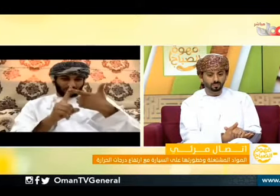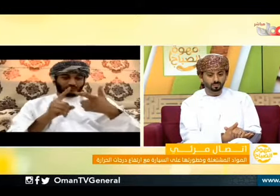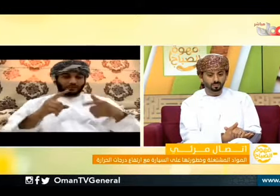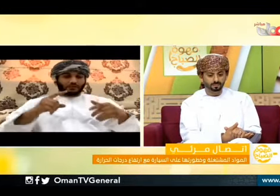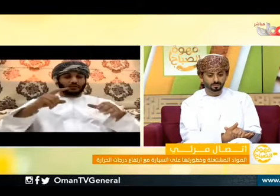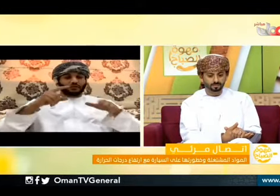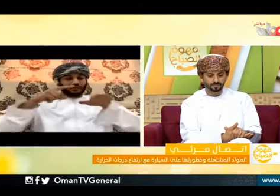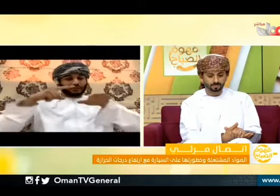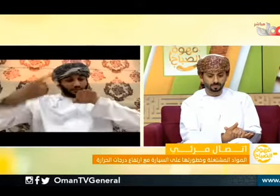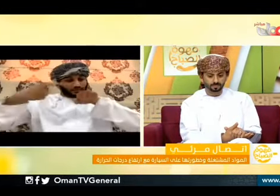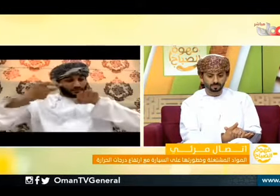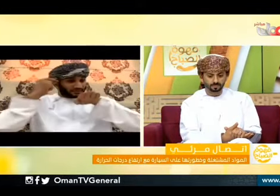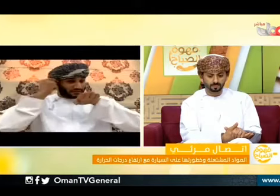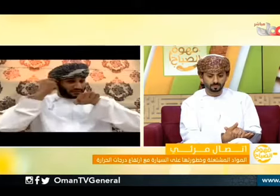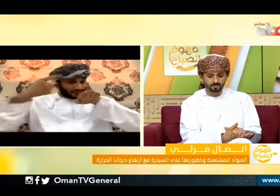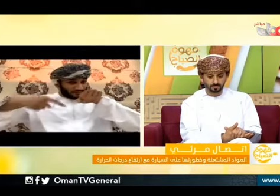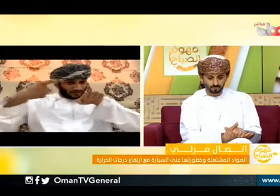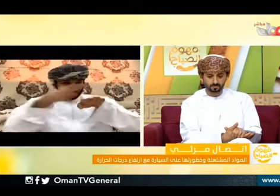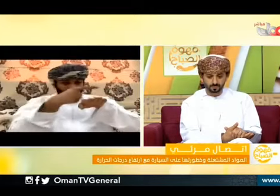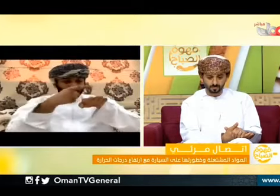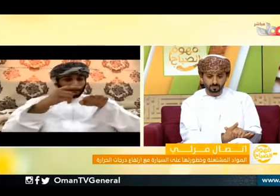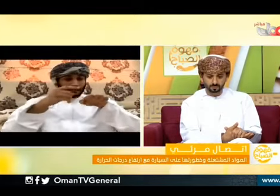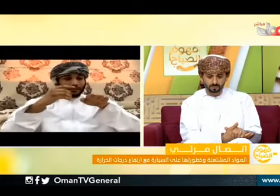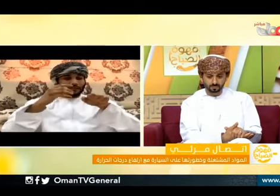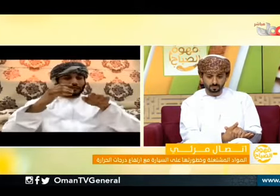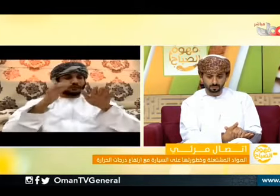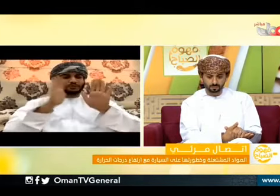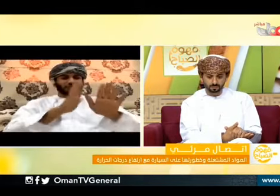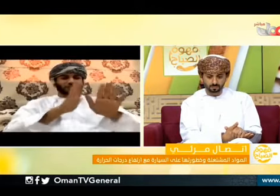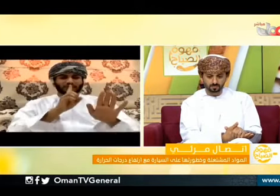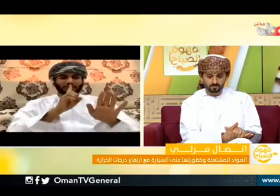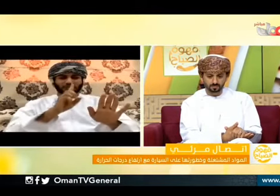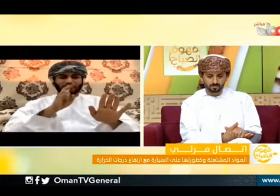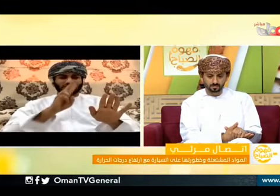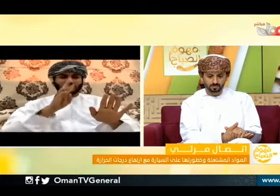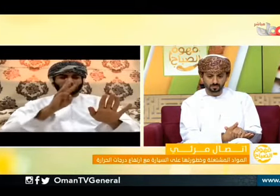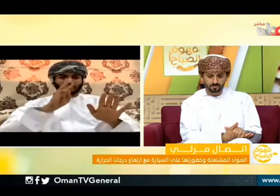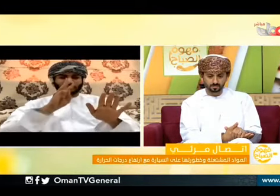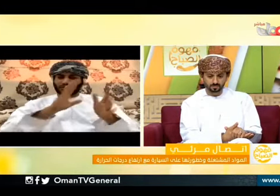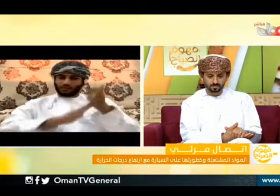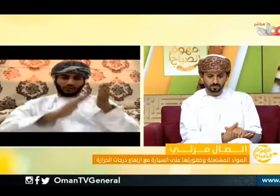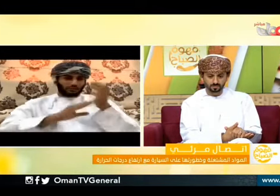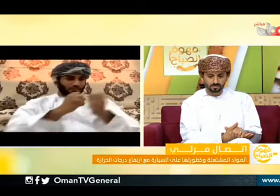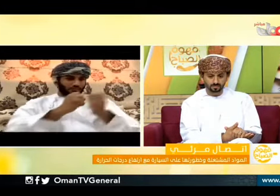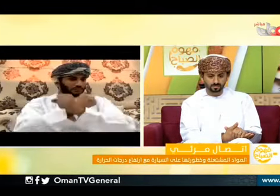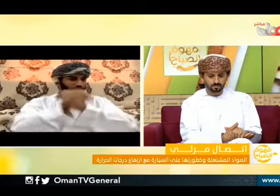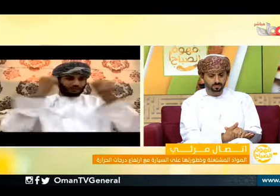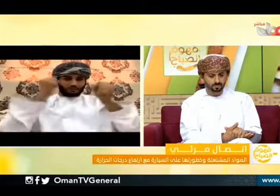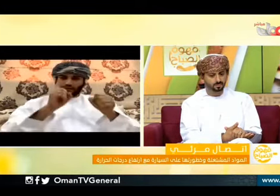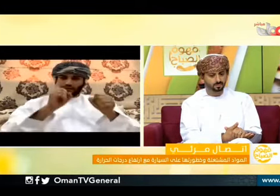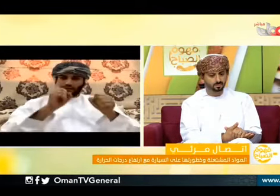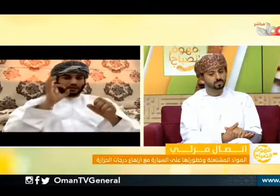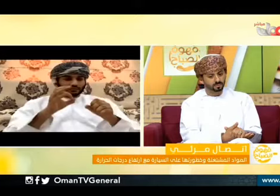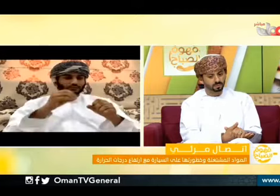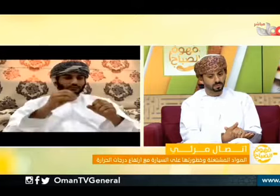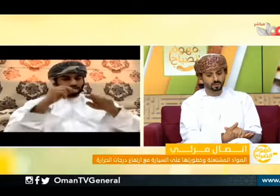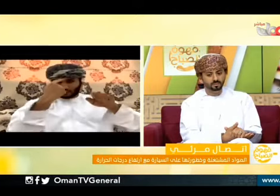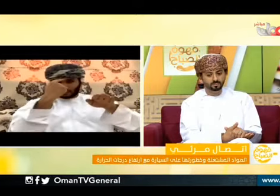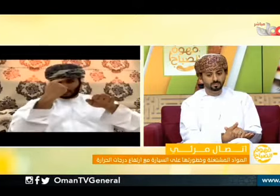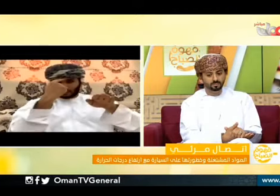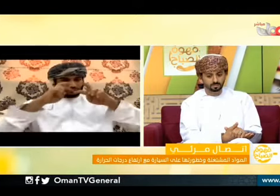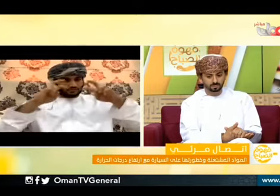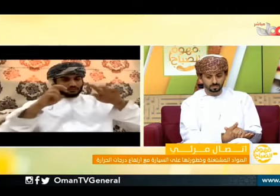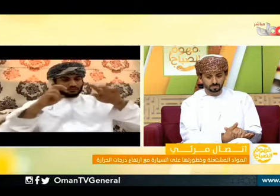لمشوارنا. النقطة الثانية أيضا إذا كان الإطارات مثلا تقريبا أكثر من سنتين ثلاث سنوات لابد أن